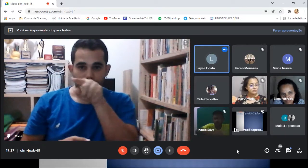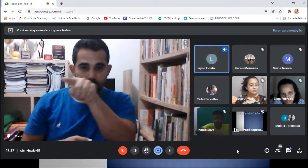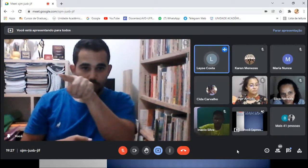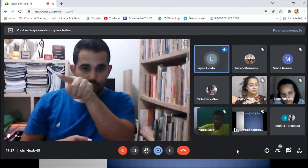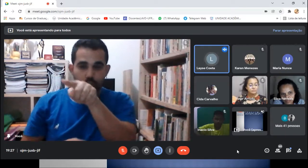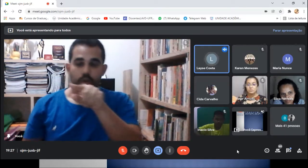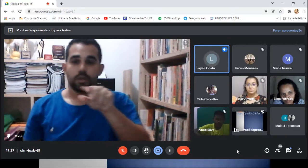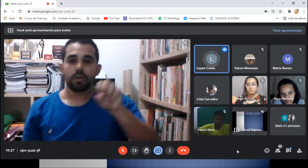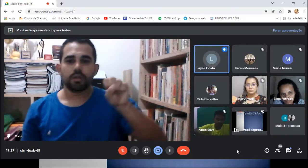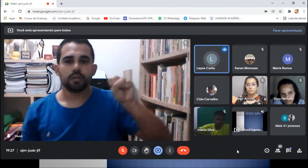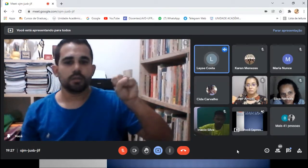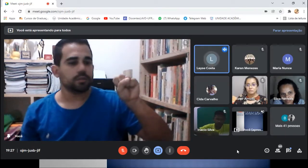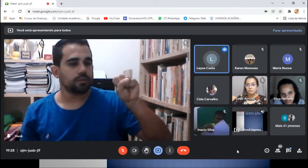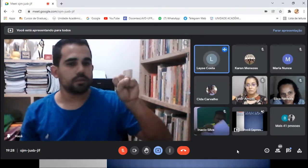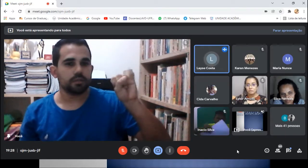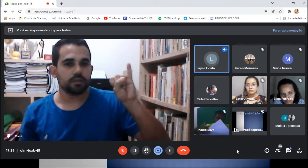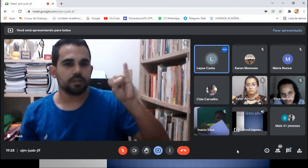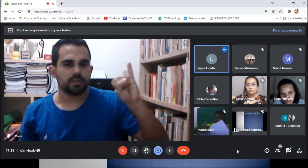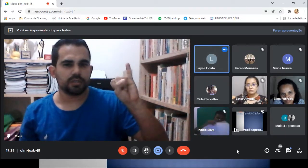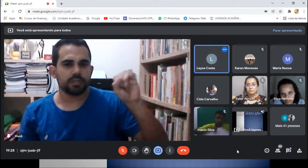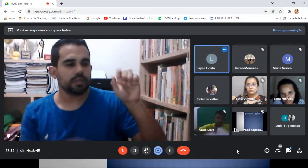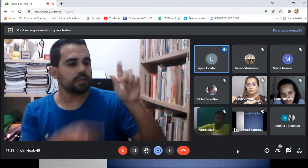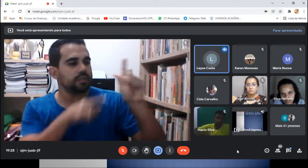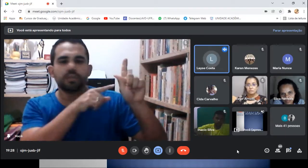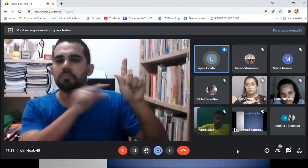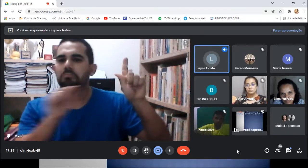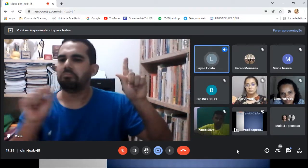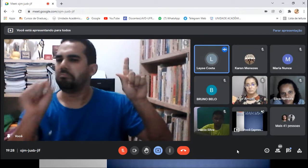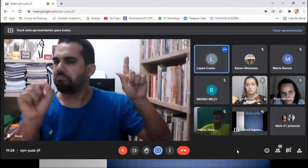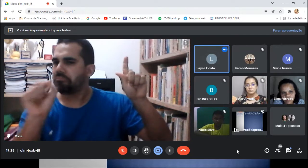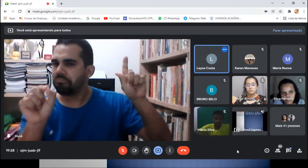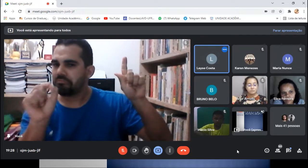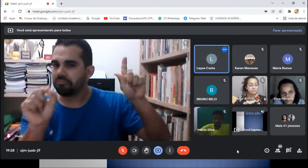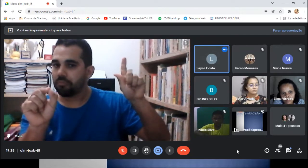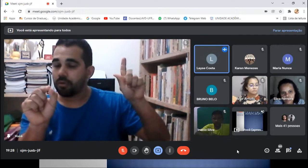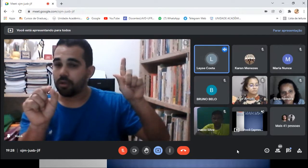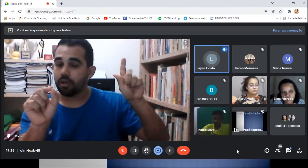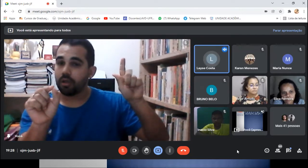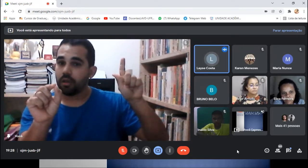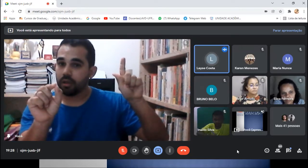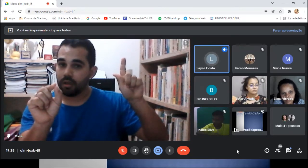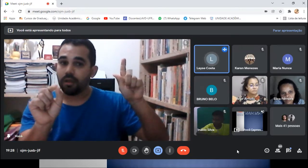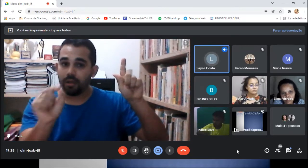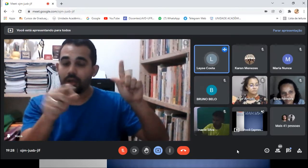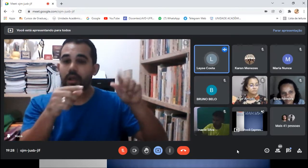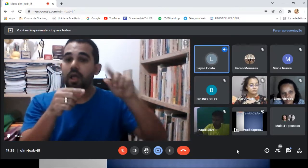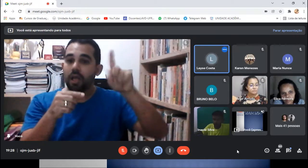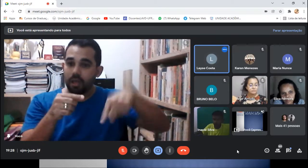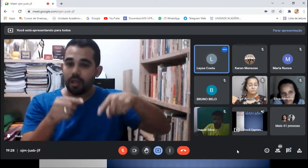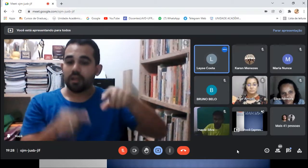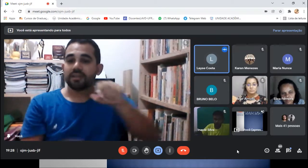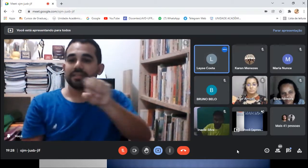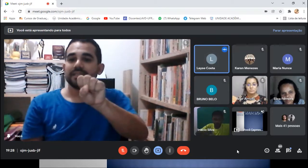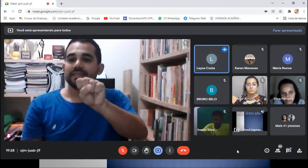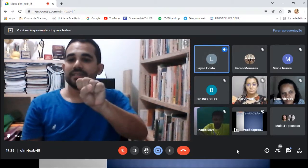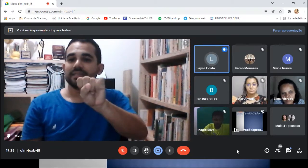Então, viram aí no slide? Sig, o que é que significa? O sig